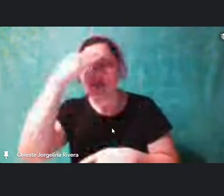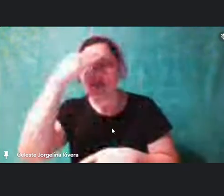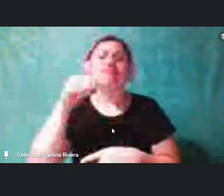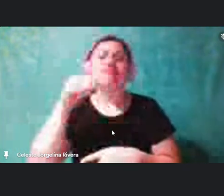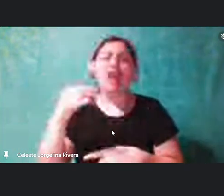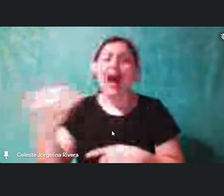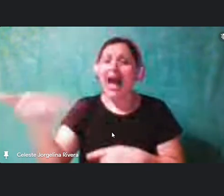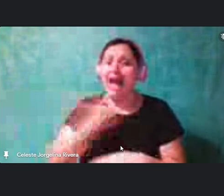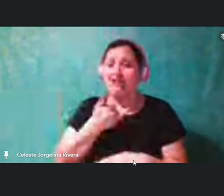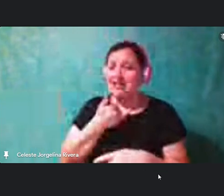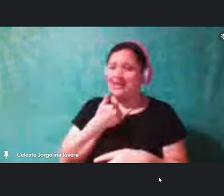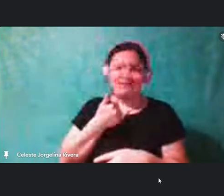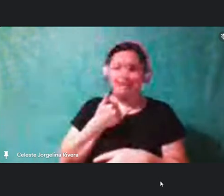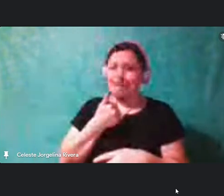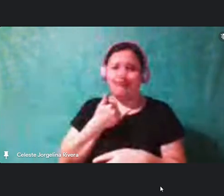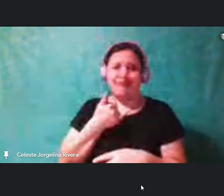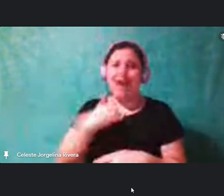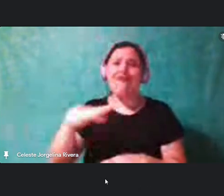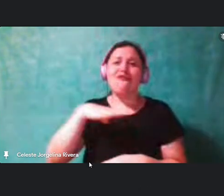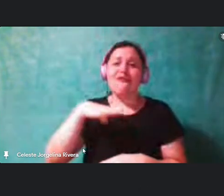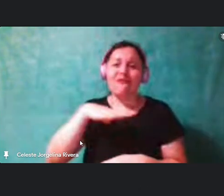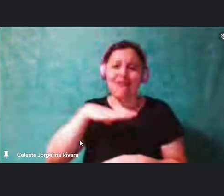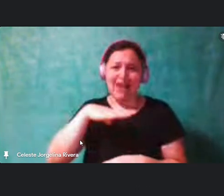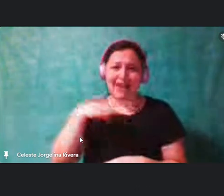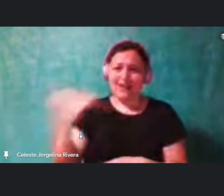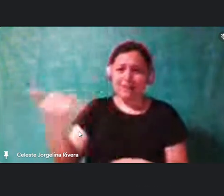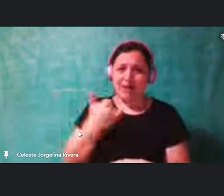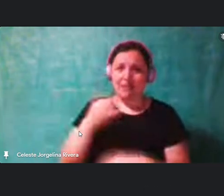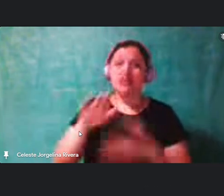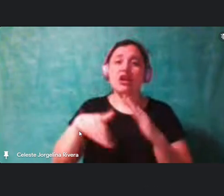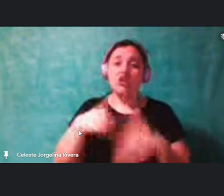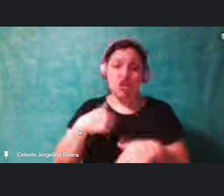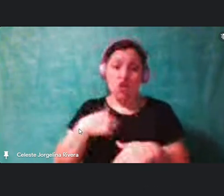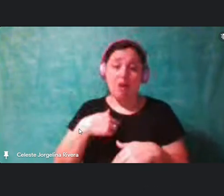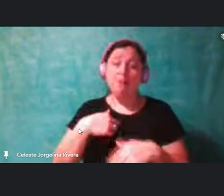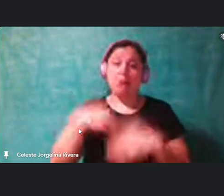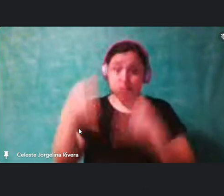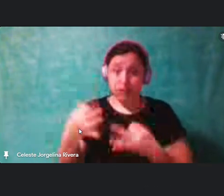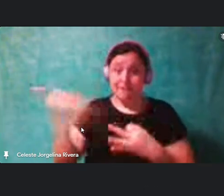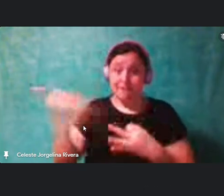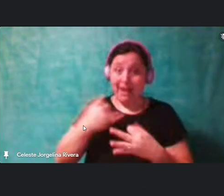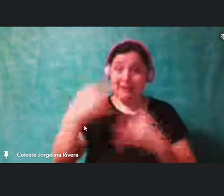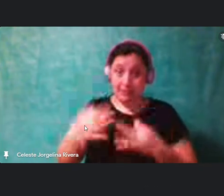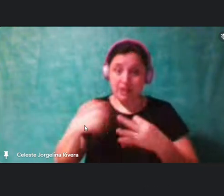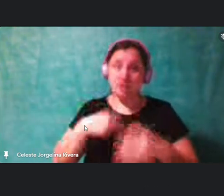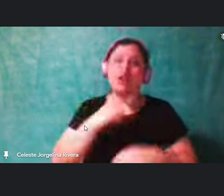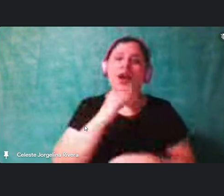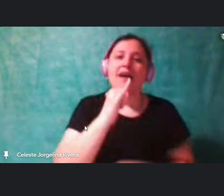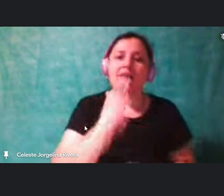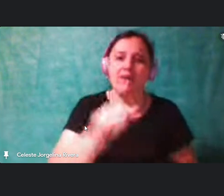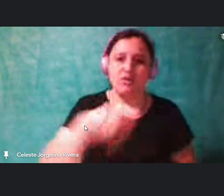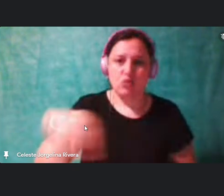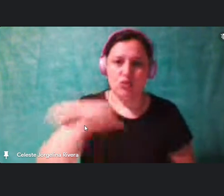avisar, estén atentos. O sea, si la primera clase no sabemos si es el 10 de agosto